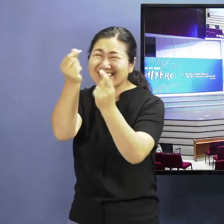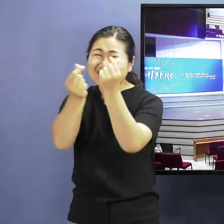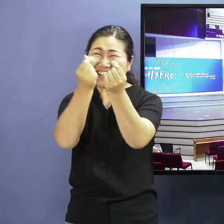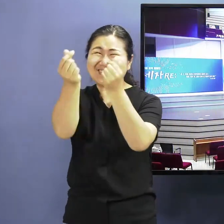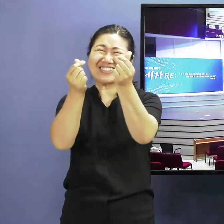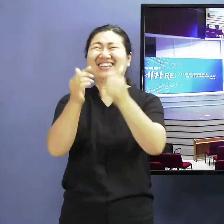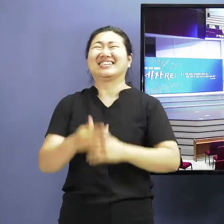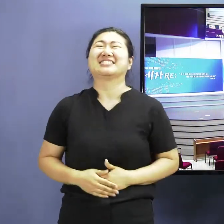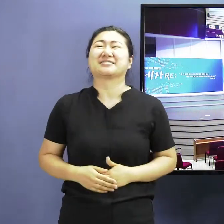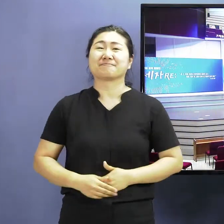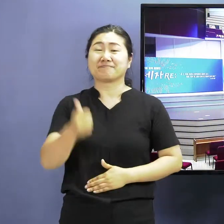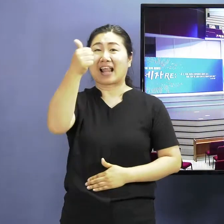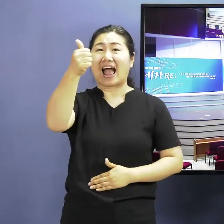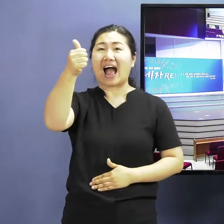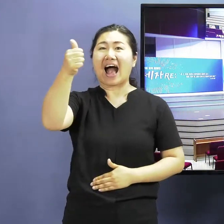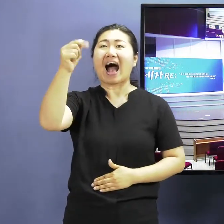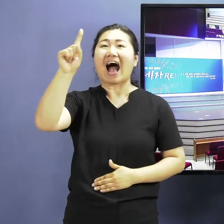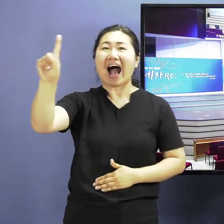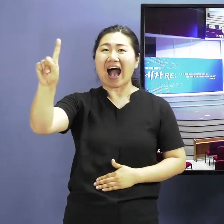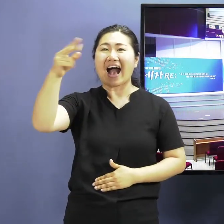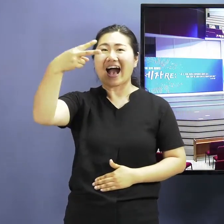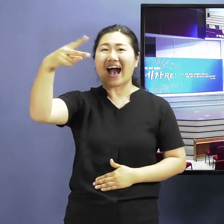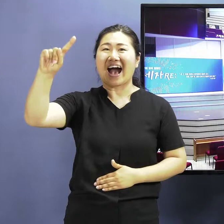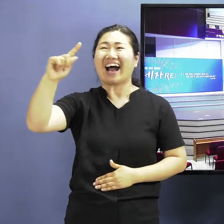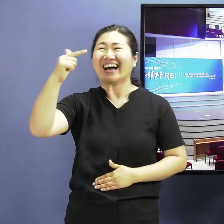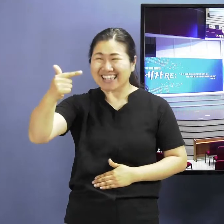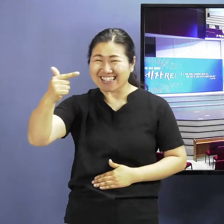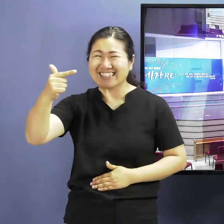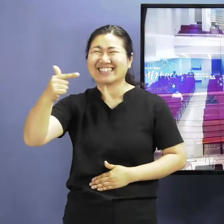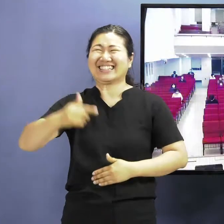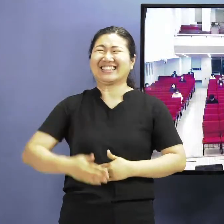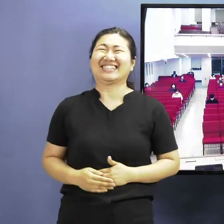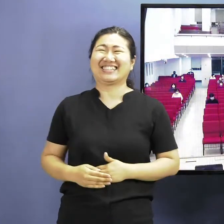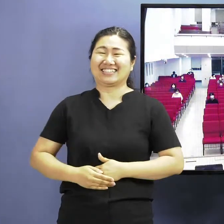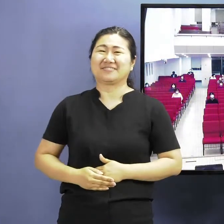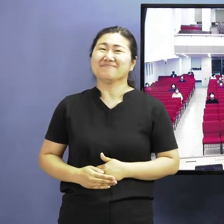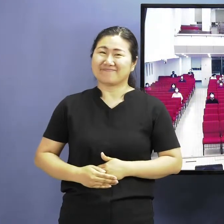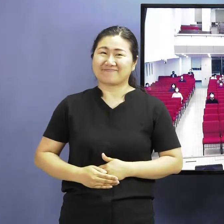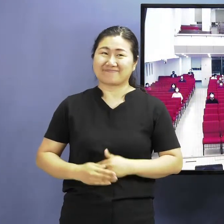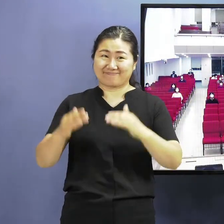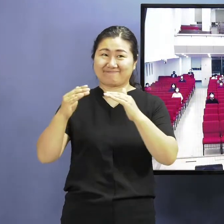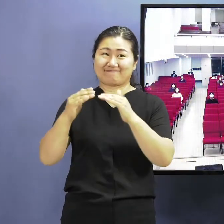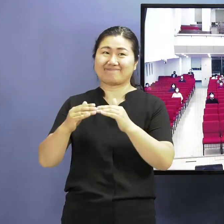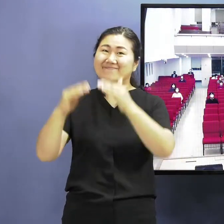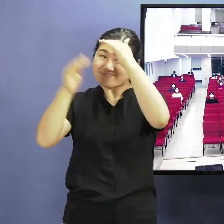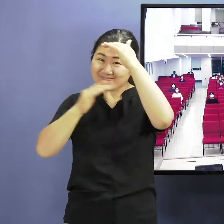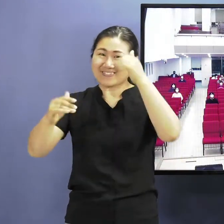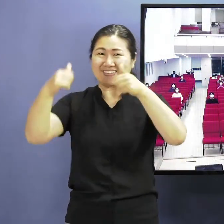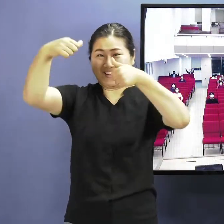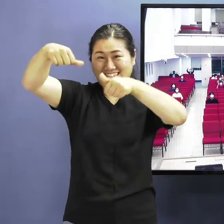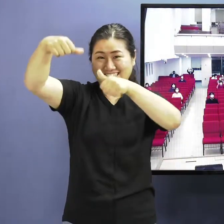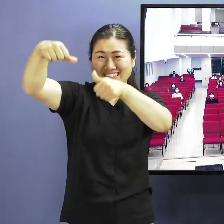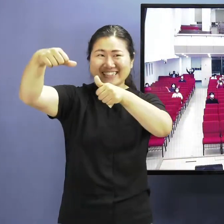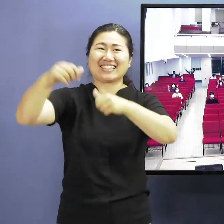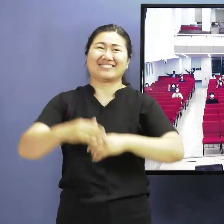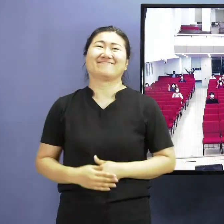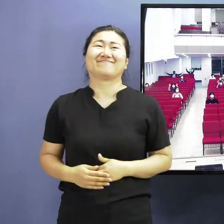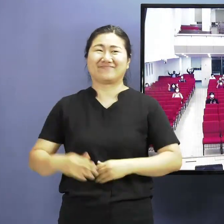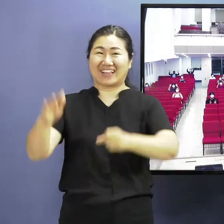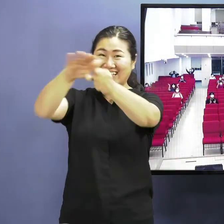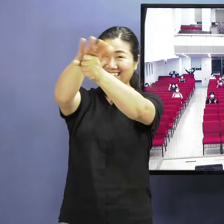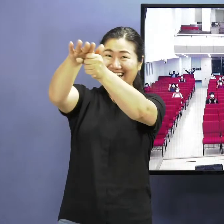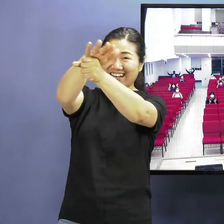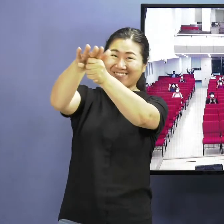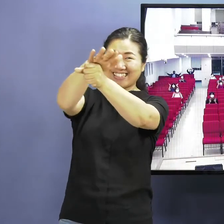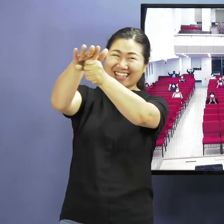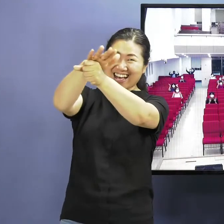우리 하단에서 예배드리고 있는 성도들을 위해서 한번 다시 인사를 하겠습니다. 우리 사랑합니다. 이렇게 인사 한번 하면서 우리 같은